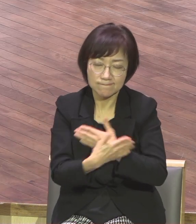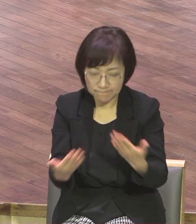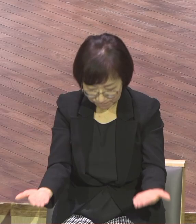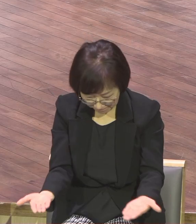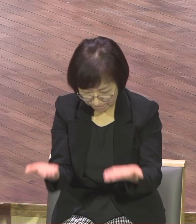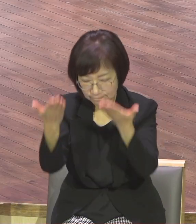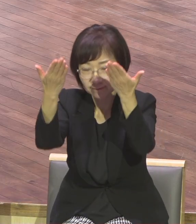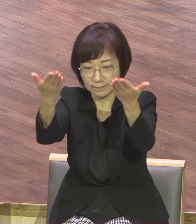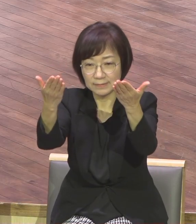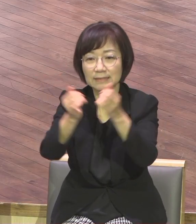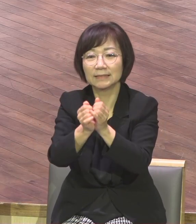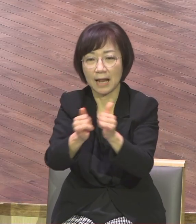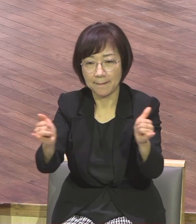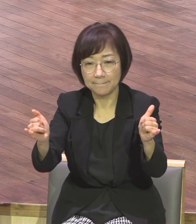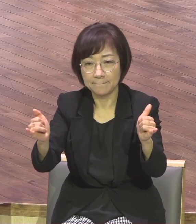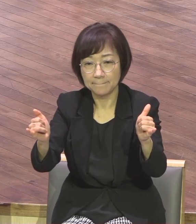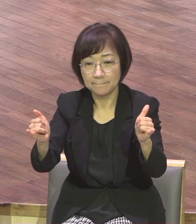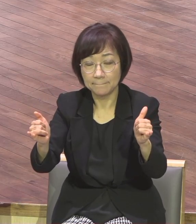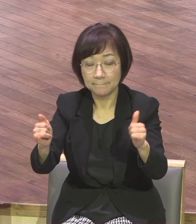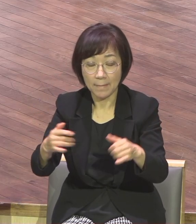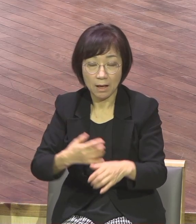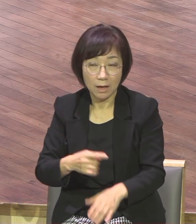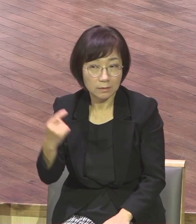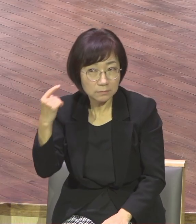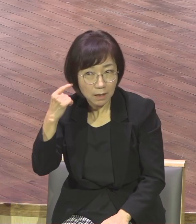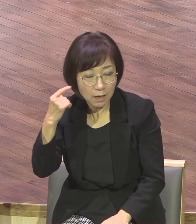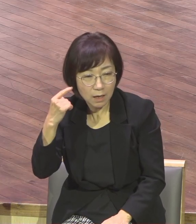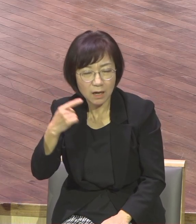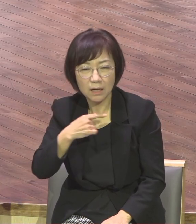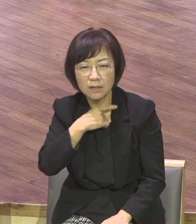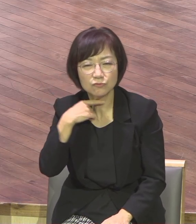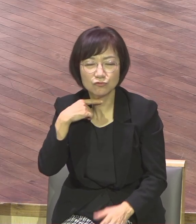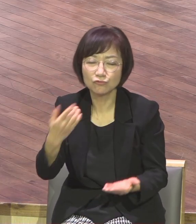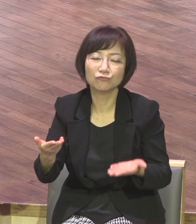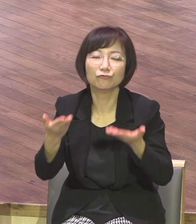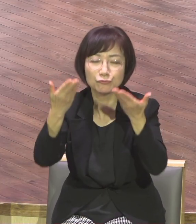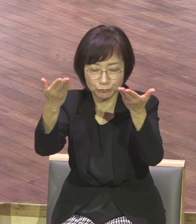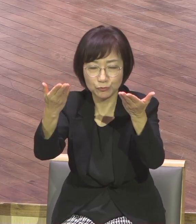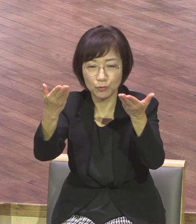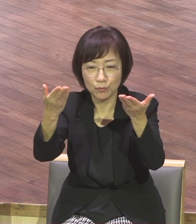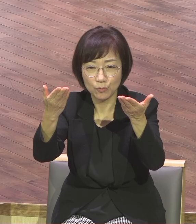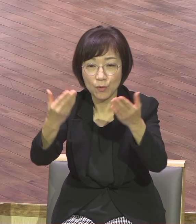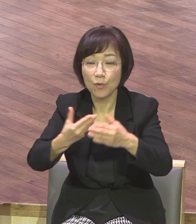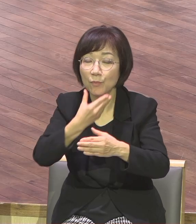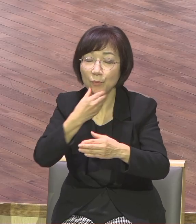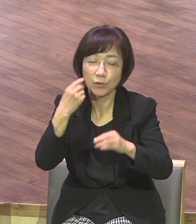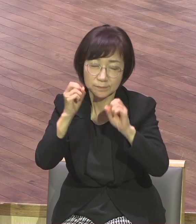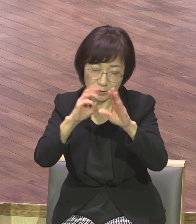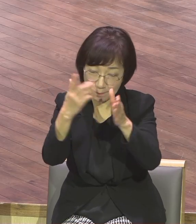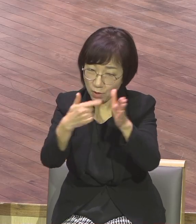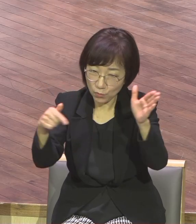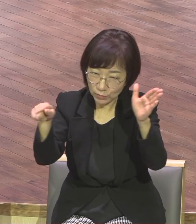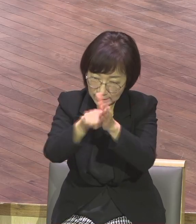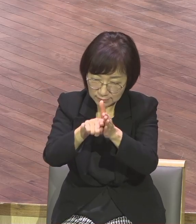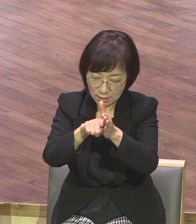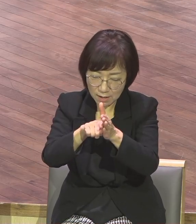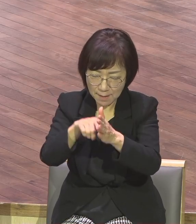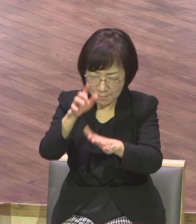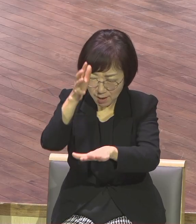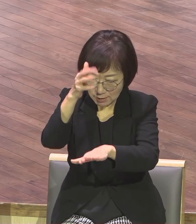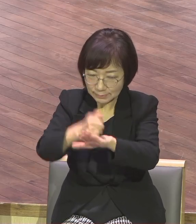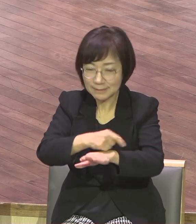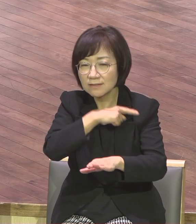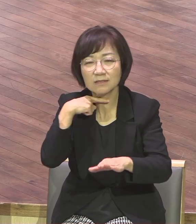전생에 의하면 두기고는 순교를 했다고 합니다. 복음을 위해서 마지막까지 다 드린 사람. 사도